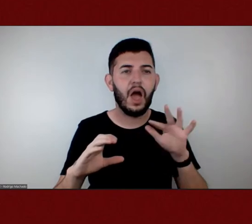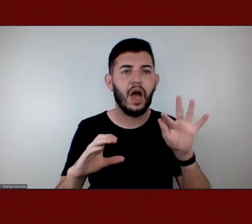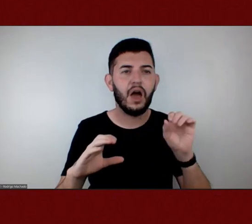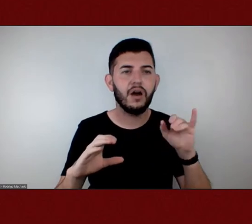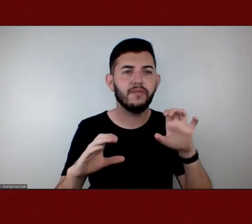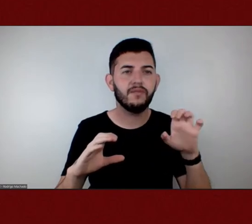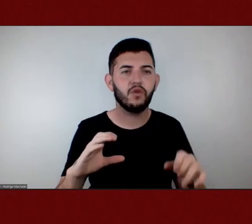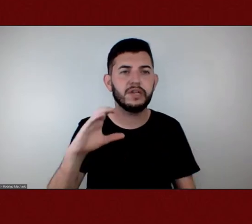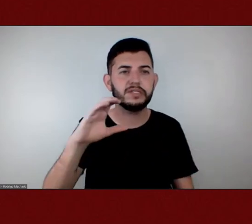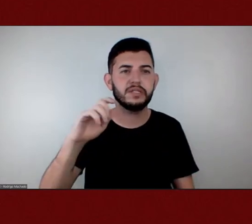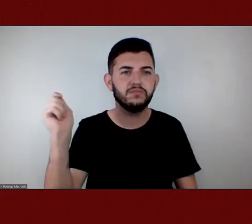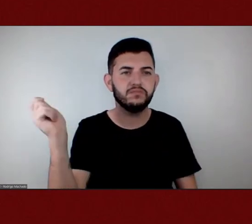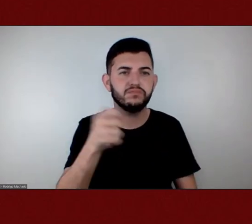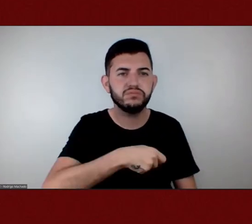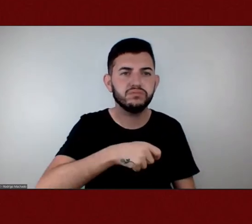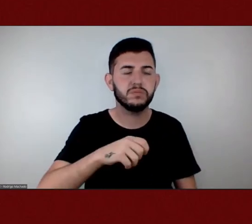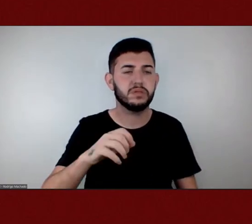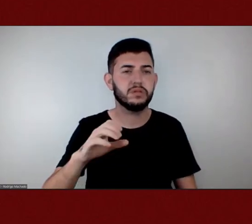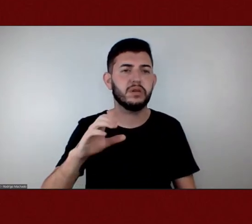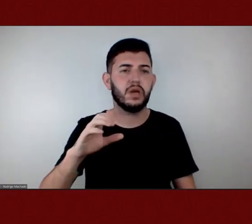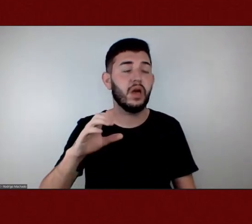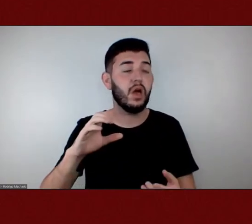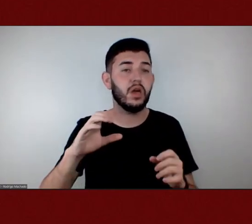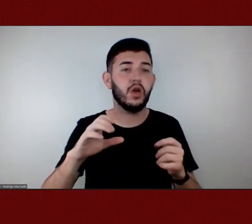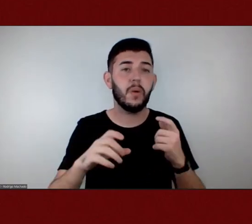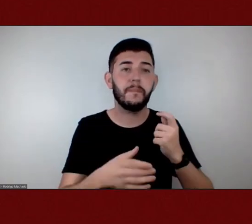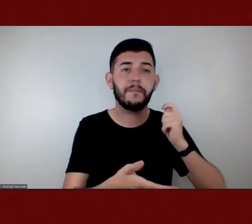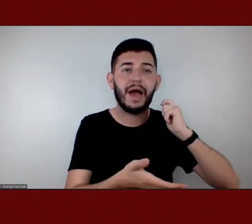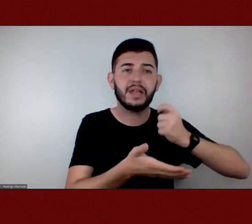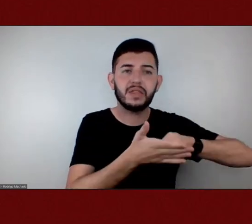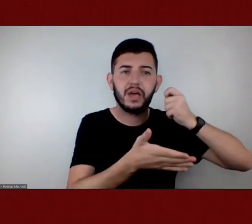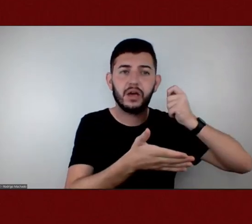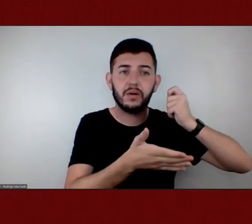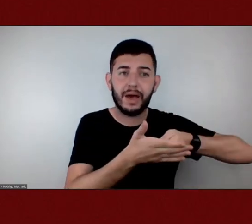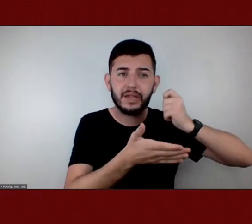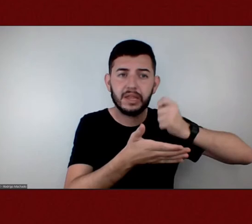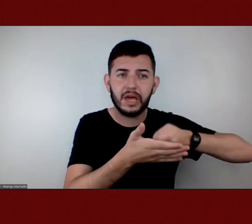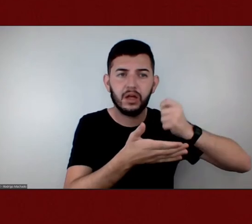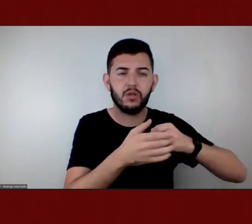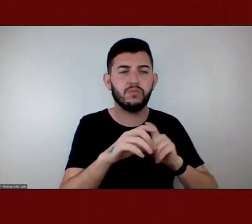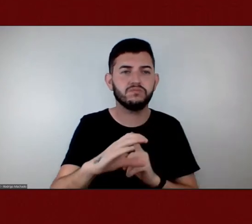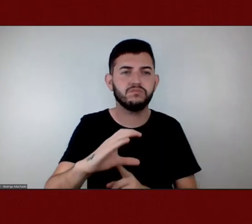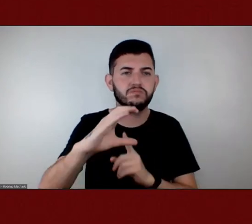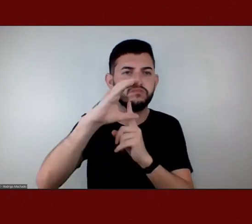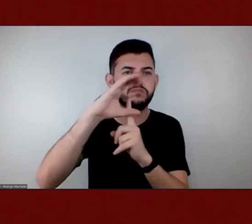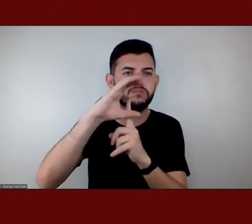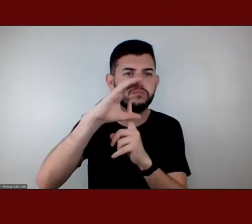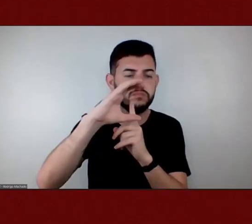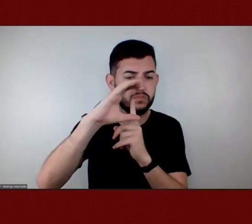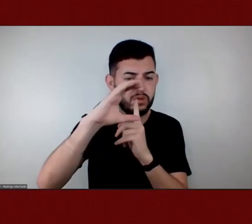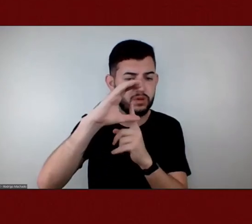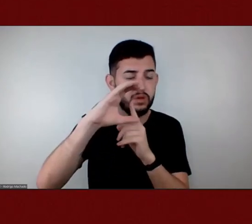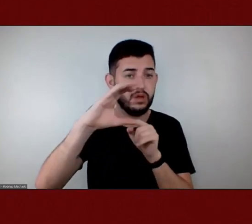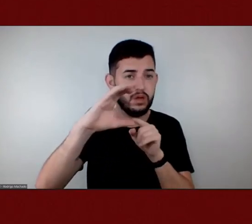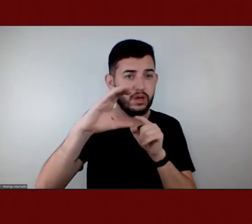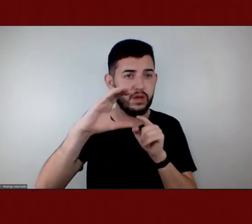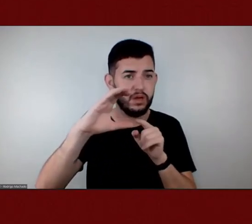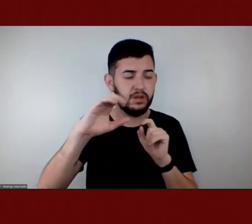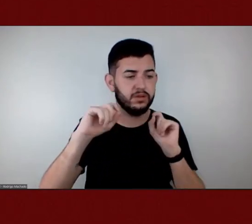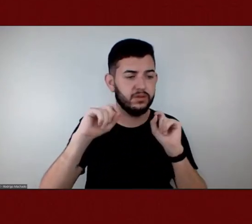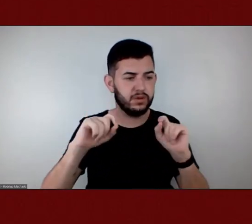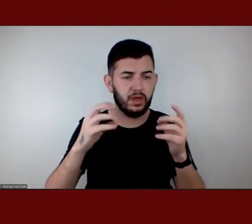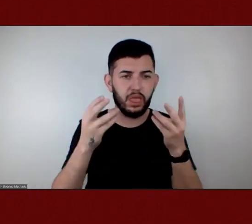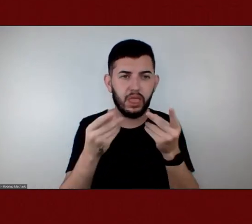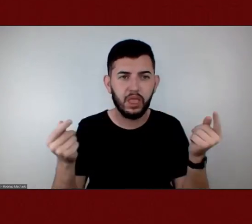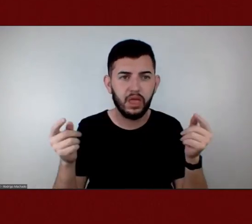trabalho, já em transformação acelerada. E aqui estamos chegando nos dias que se sucederam à dissolução